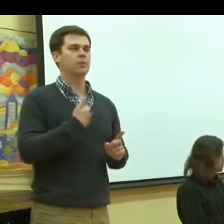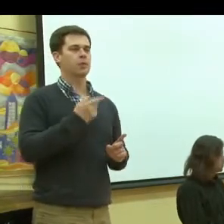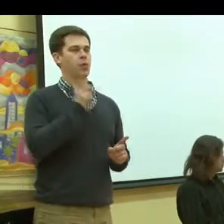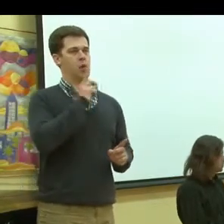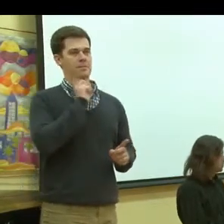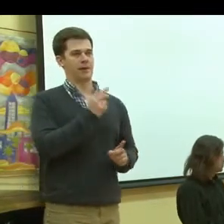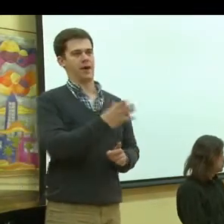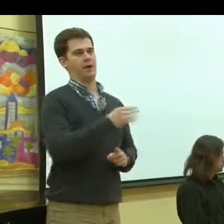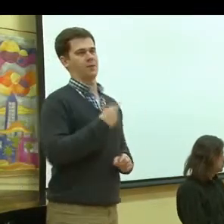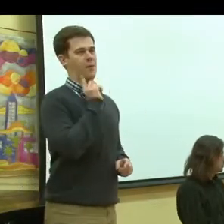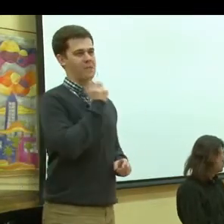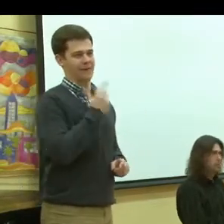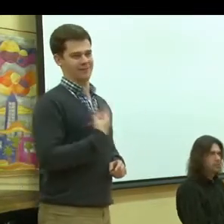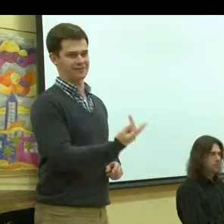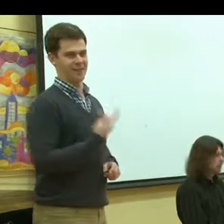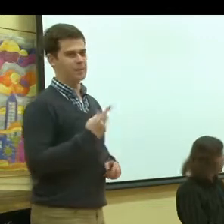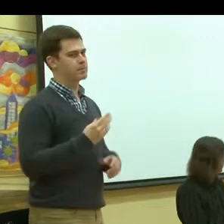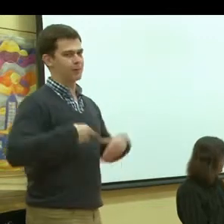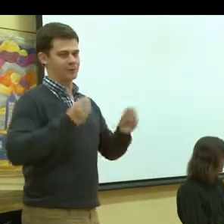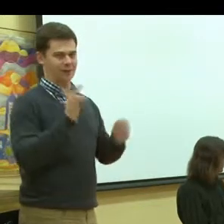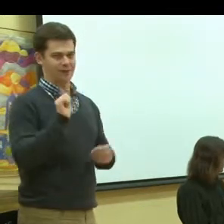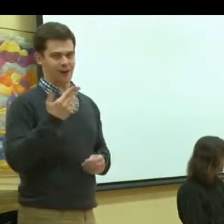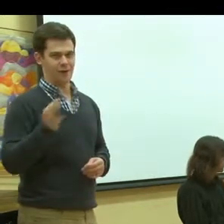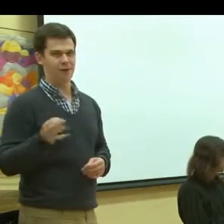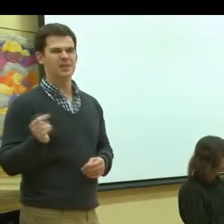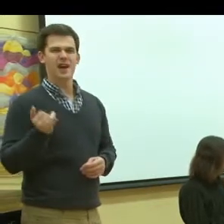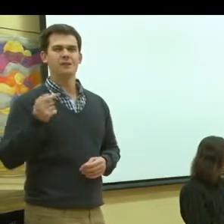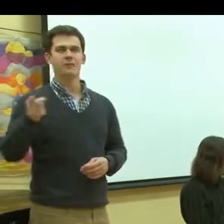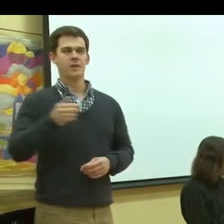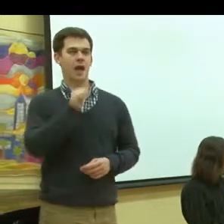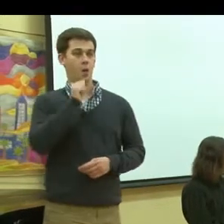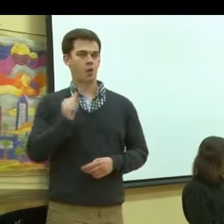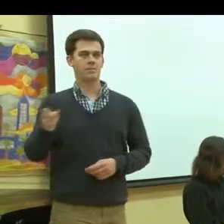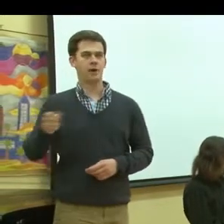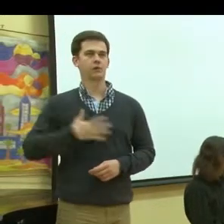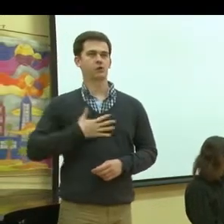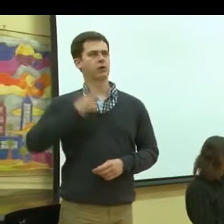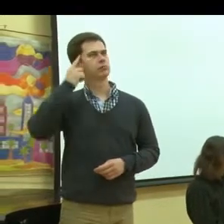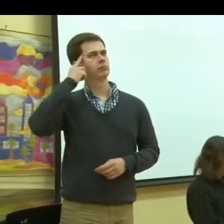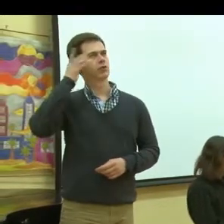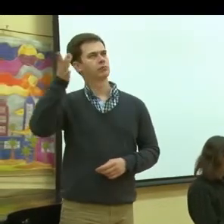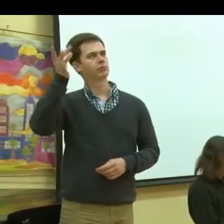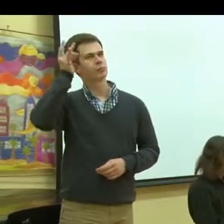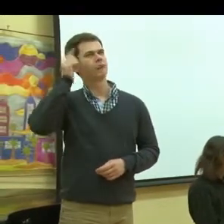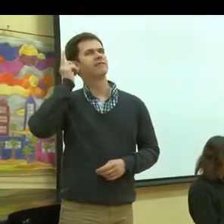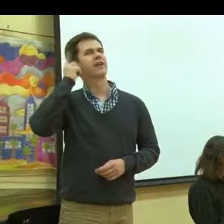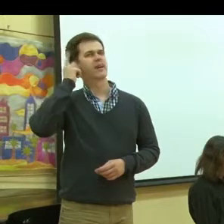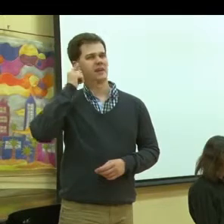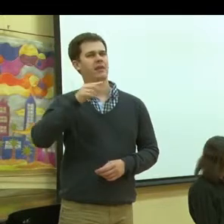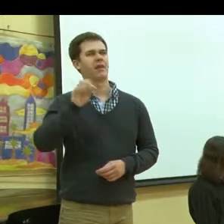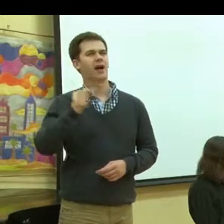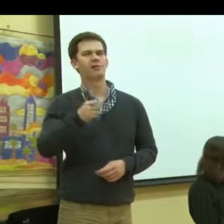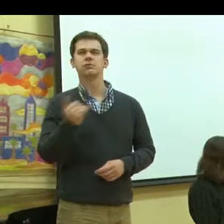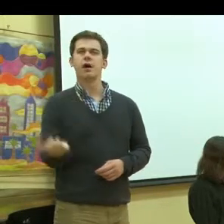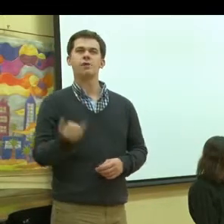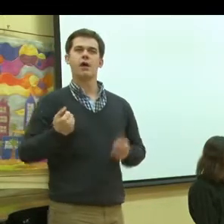się właśnie często w tym europejskim wyobrażeniu mamy właśnie takie przeświadczenie, że tango to wielkie salony, prawda, elegancka sala. Pero